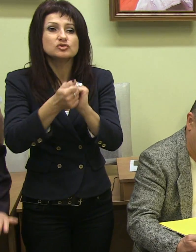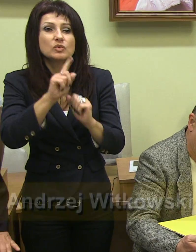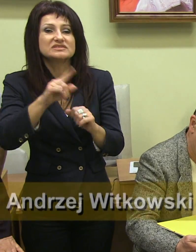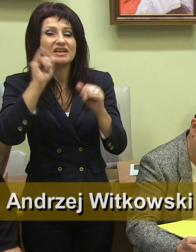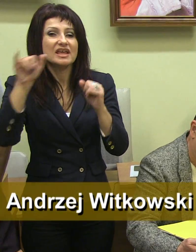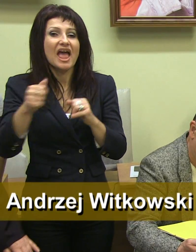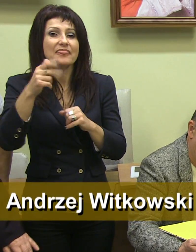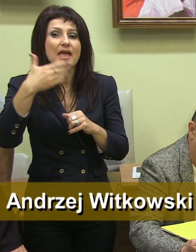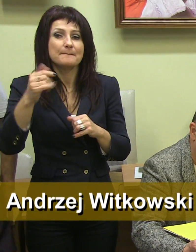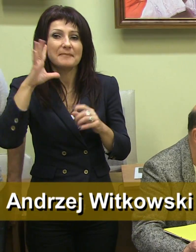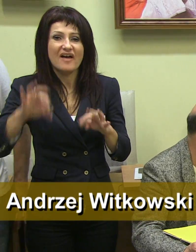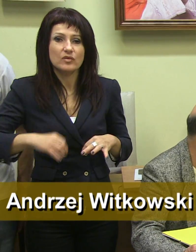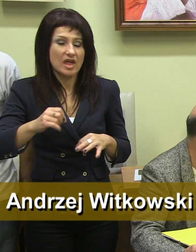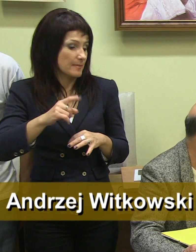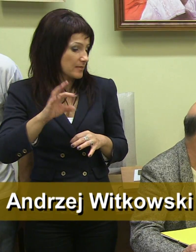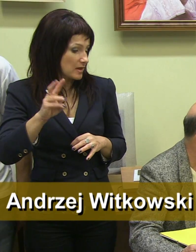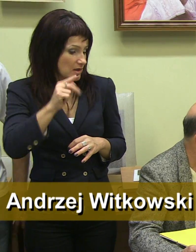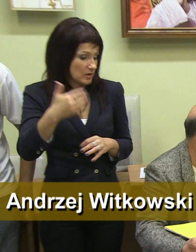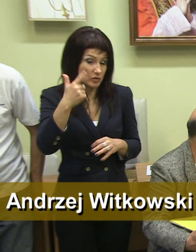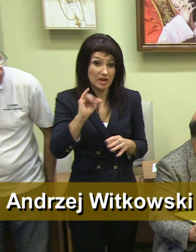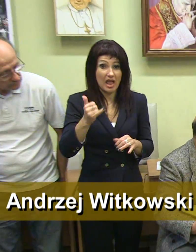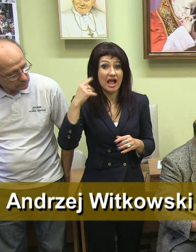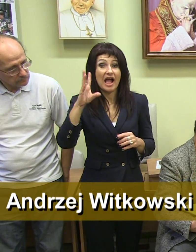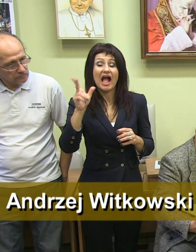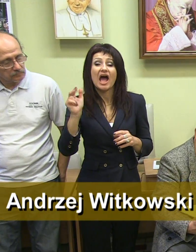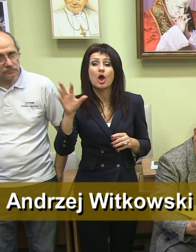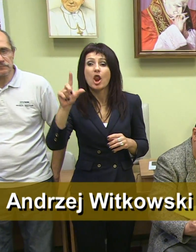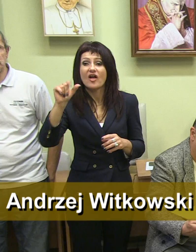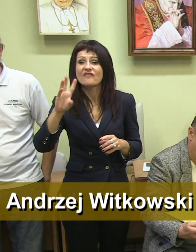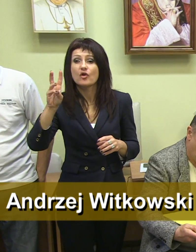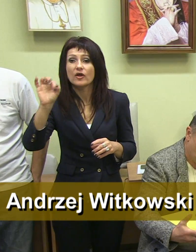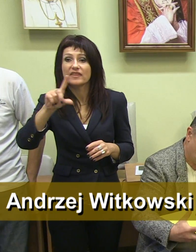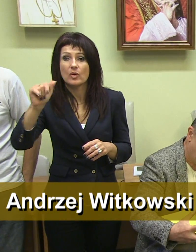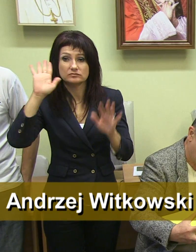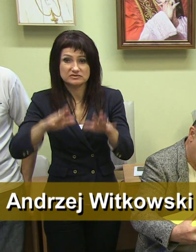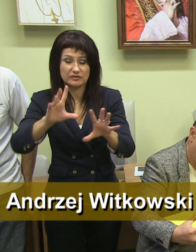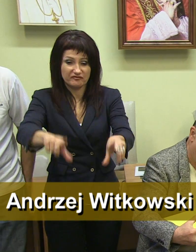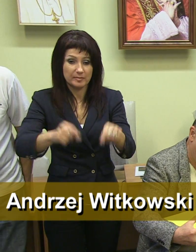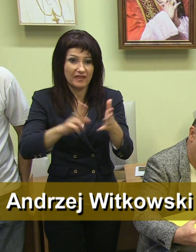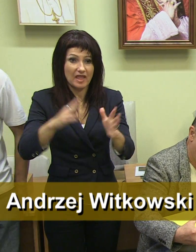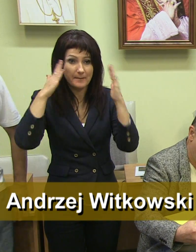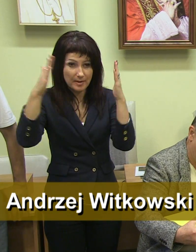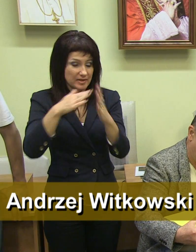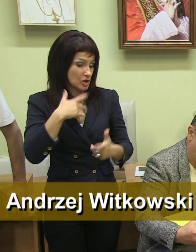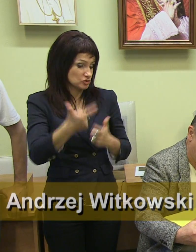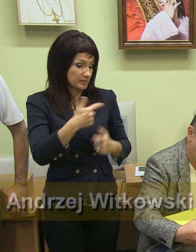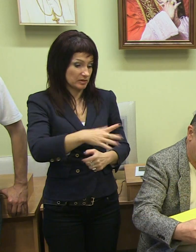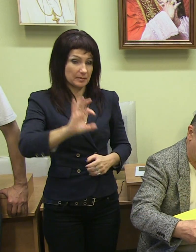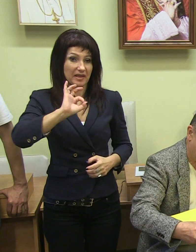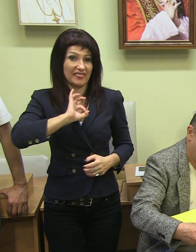Jak został Karol Wojtyła wybrany na papieża, zrobiłem ten